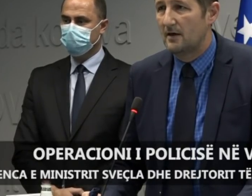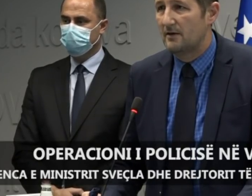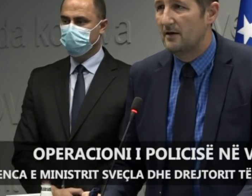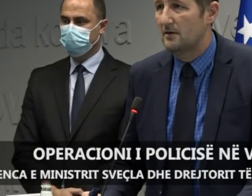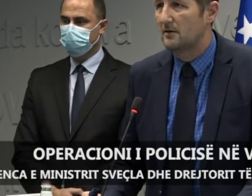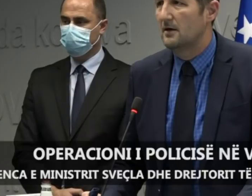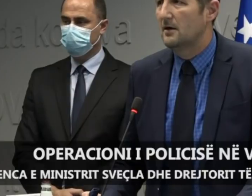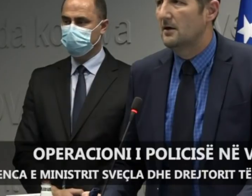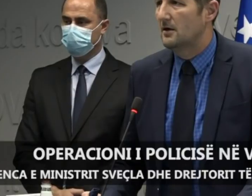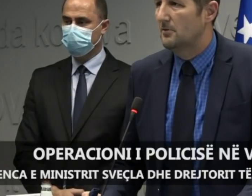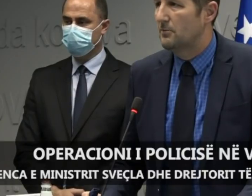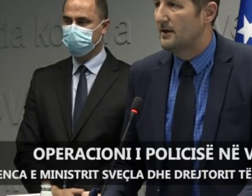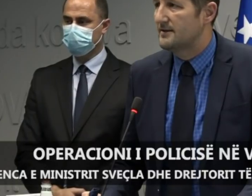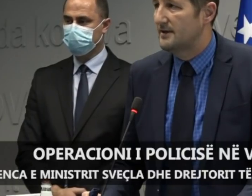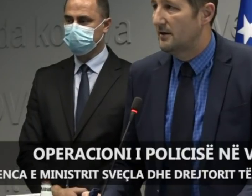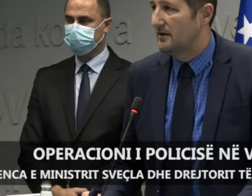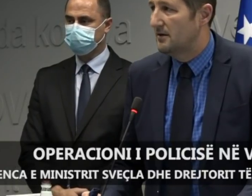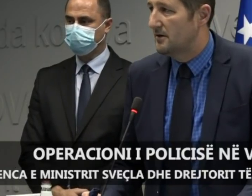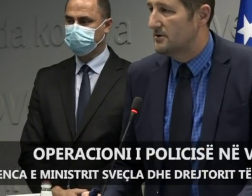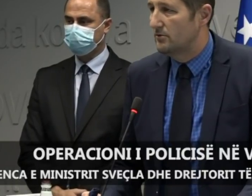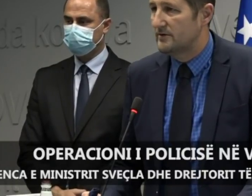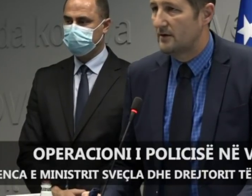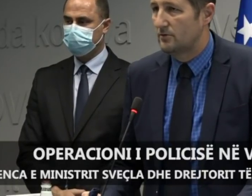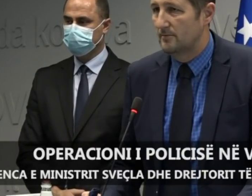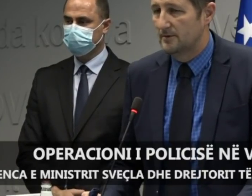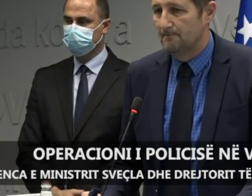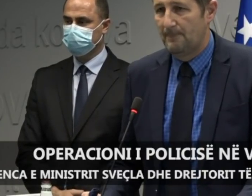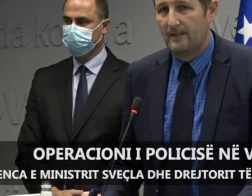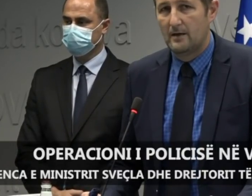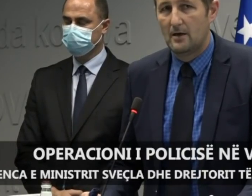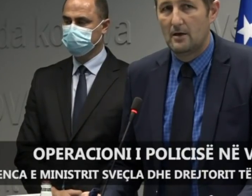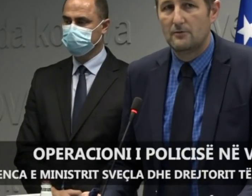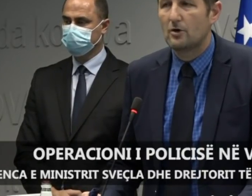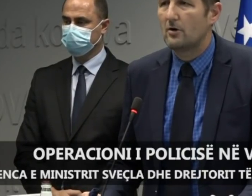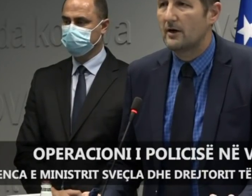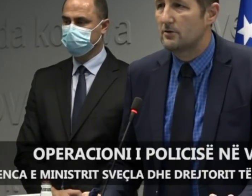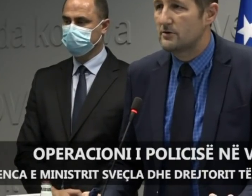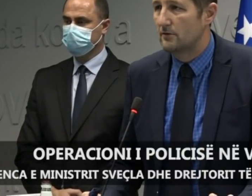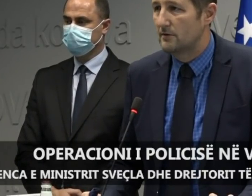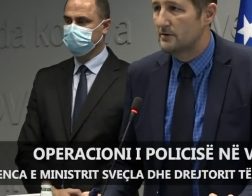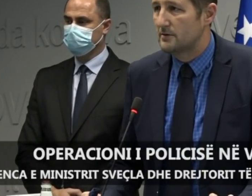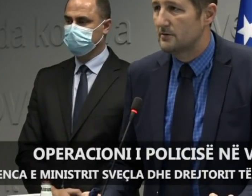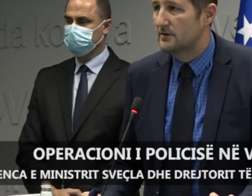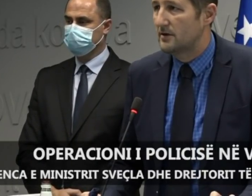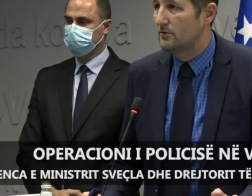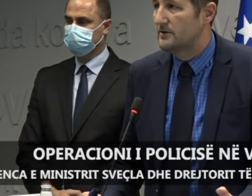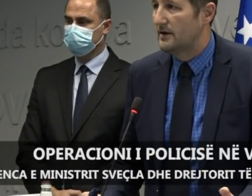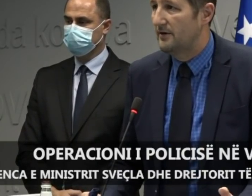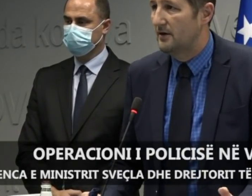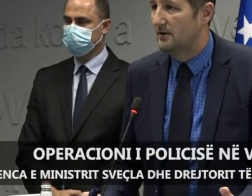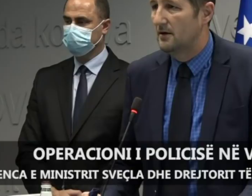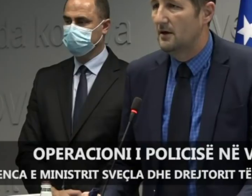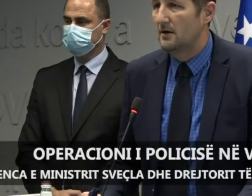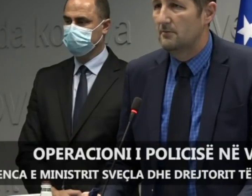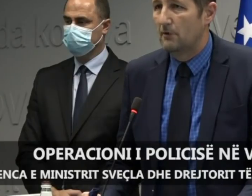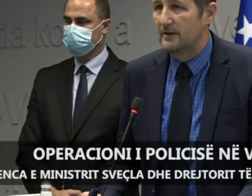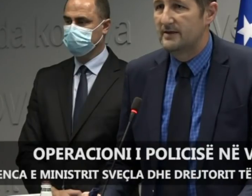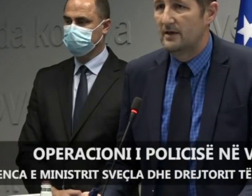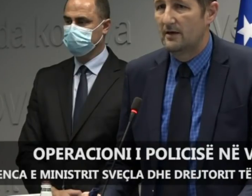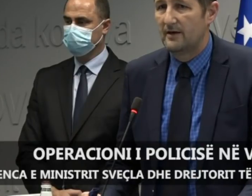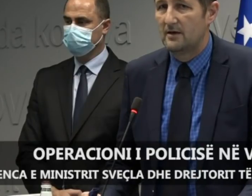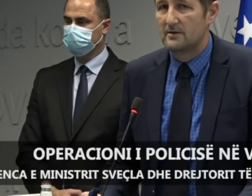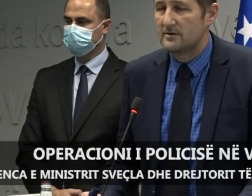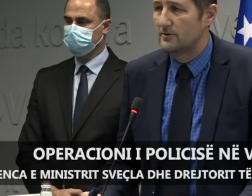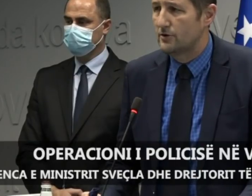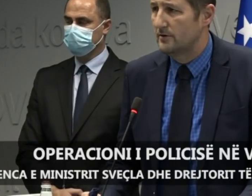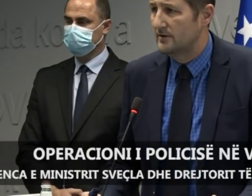imunitet edhe përkatësia dhe regionit caktuar. Dogana e Kosovës, si kurse edhe